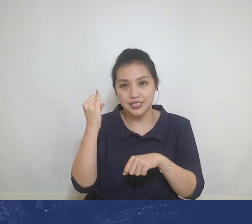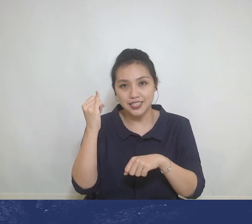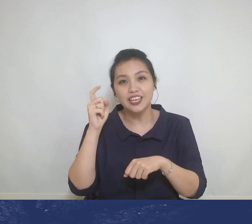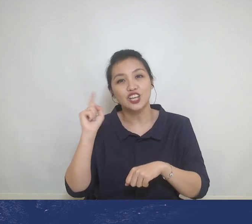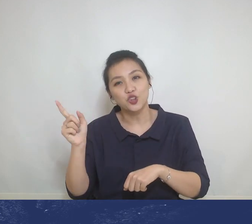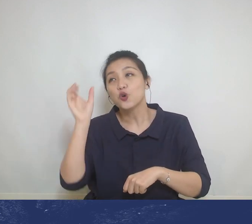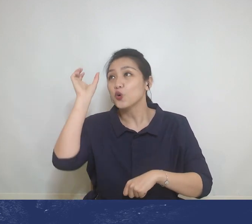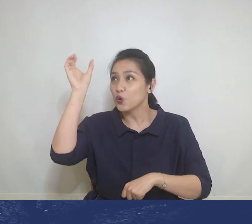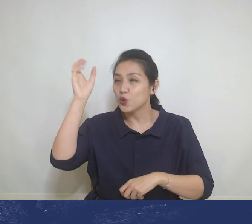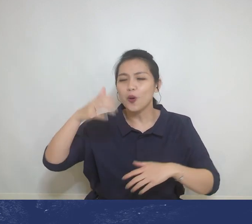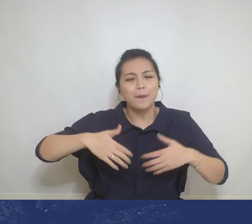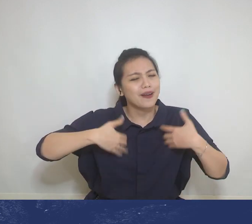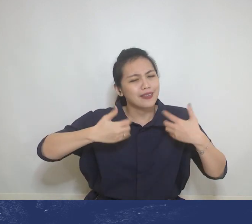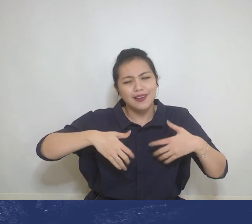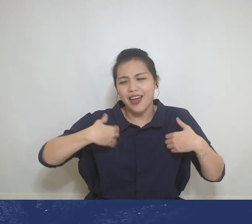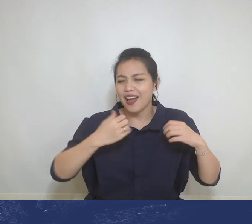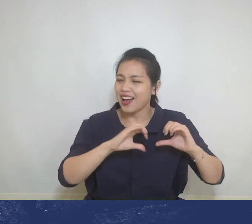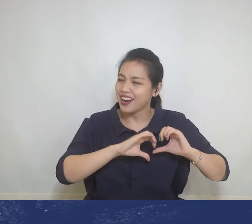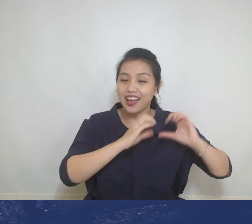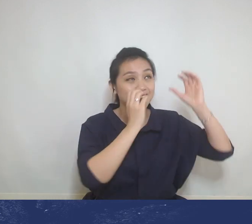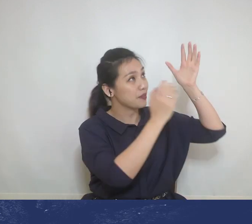titik, dia ini pulang loh pada akhirnya.